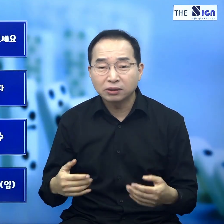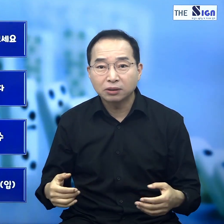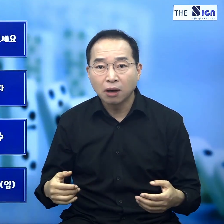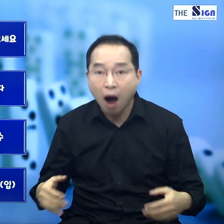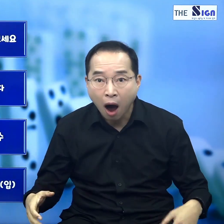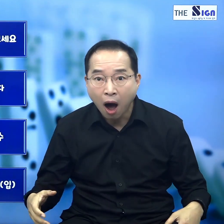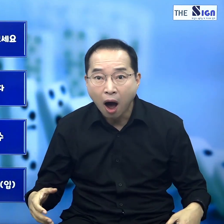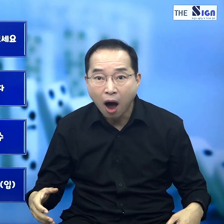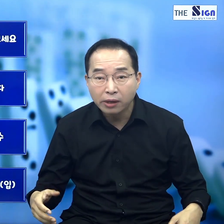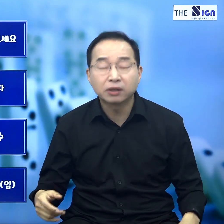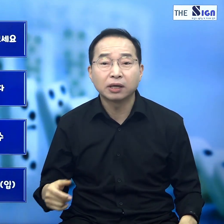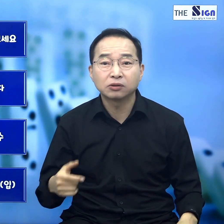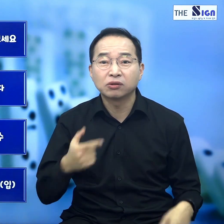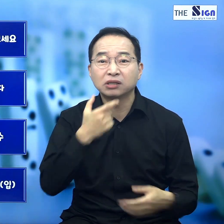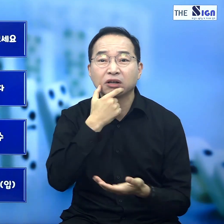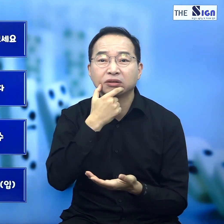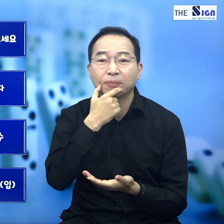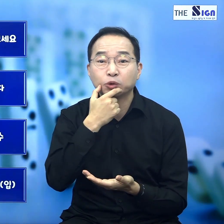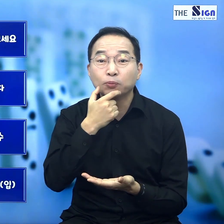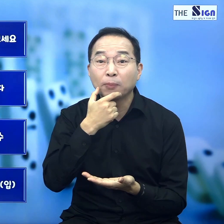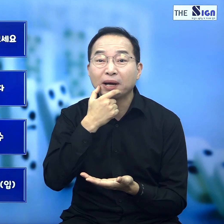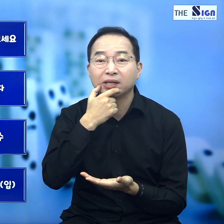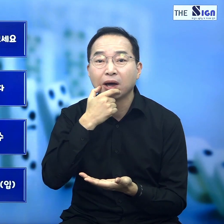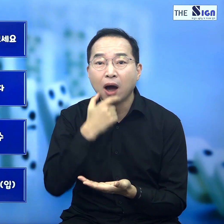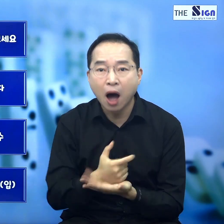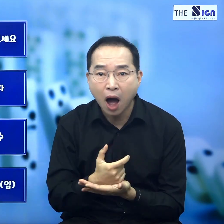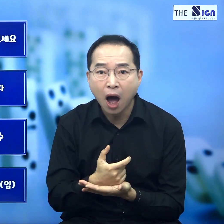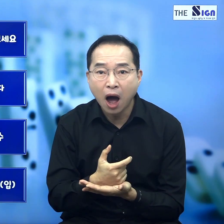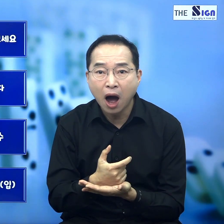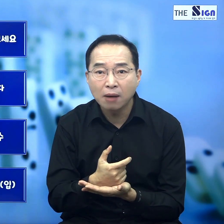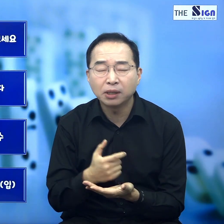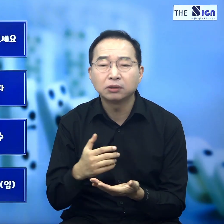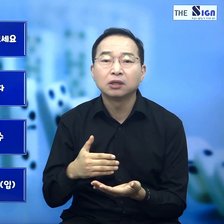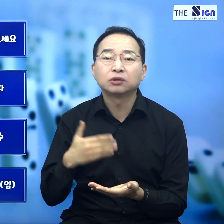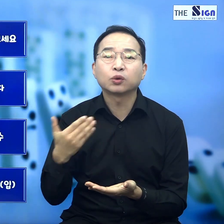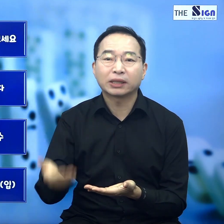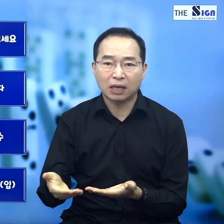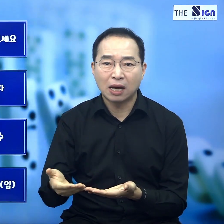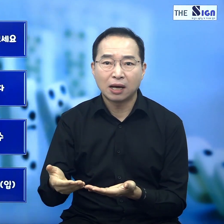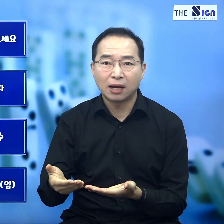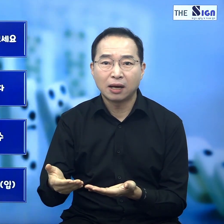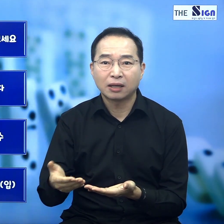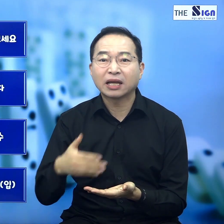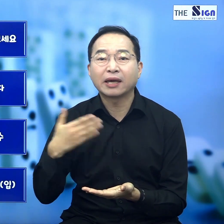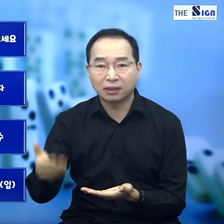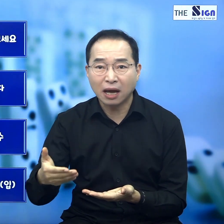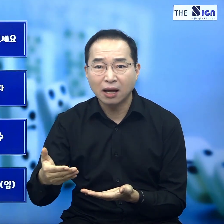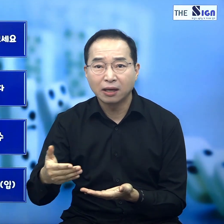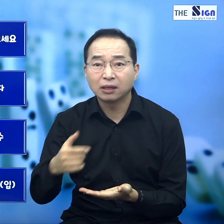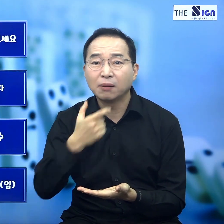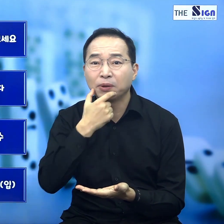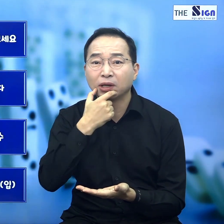때 이렇게 하죠. 그래서 여기서 좀 더 빨리 하면 쏘갔다, 당했다 이런 표현을